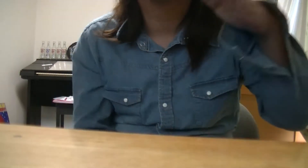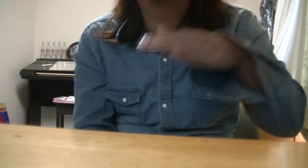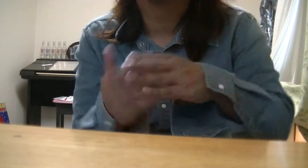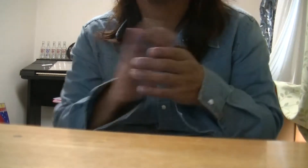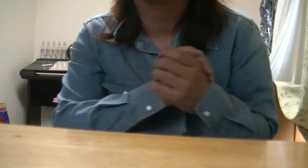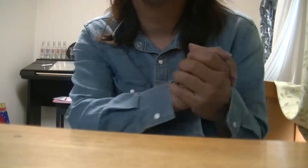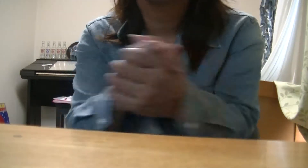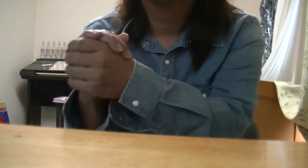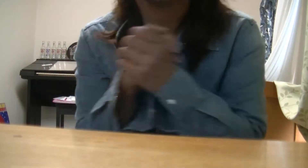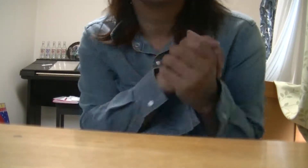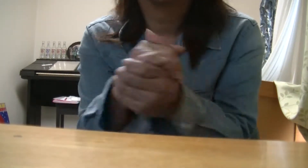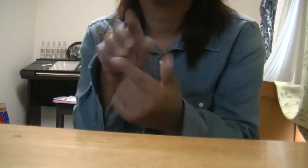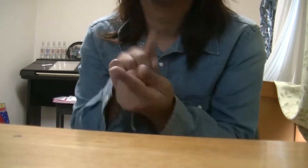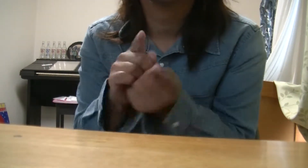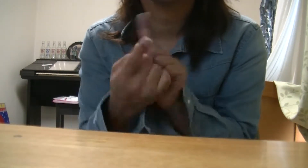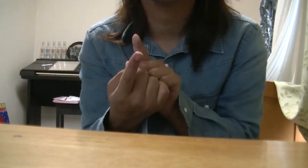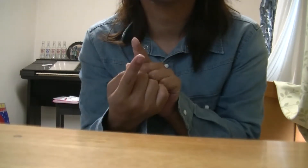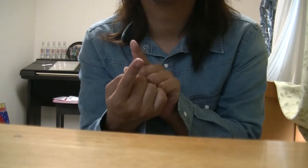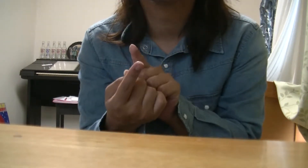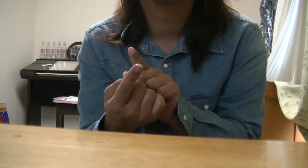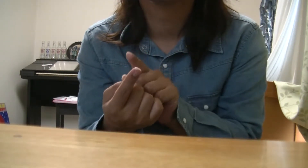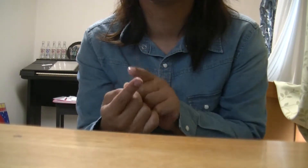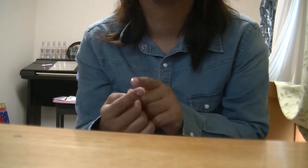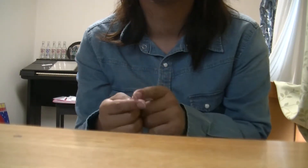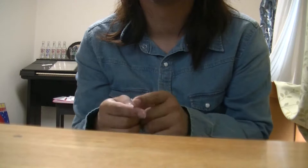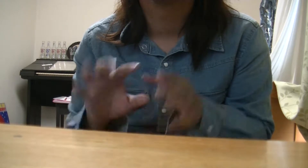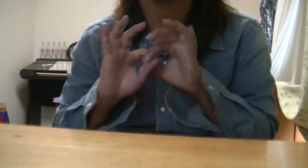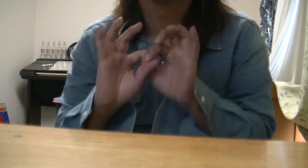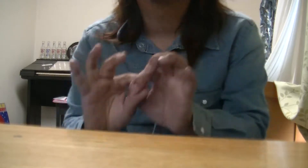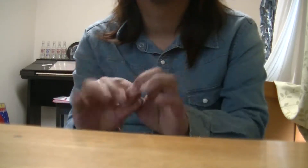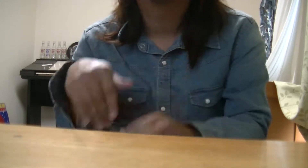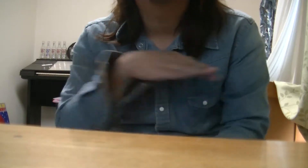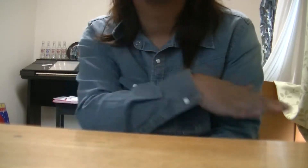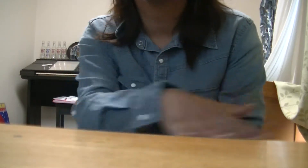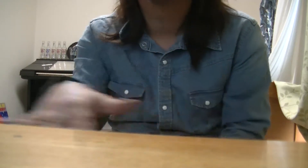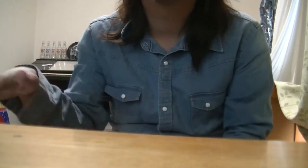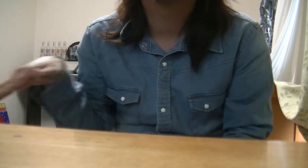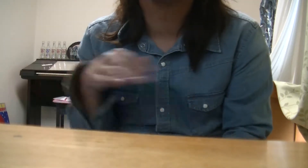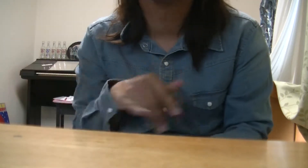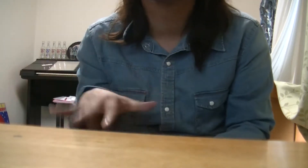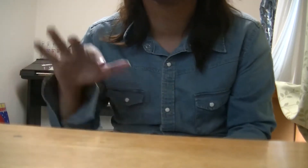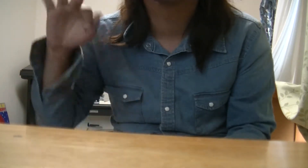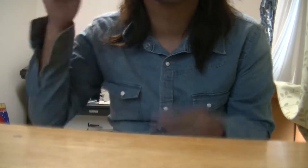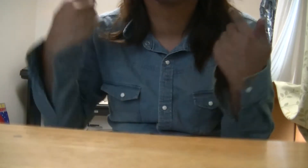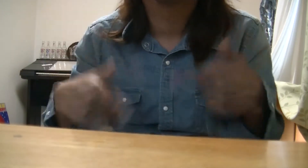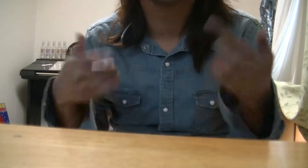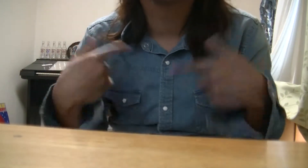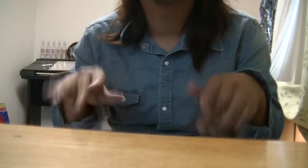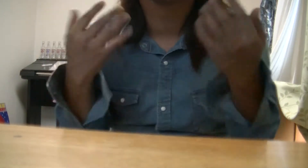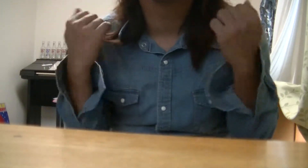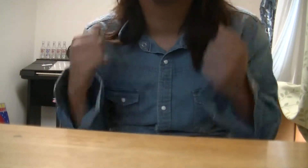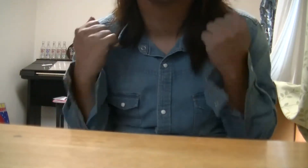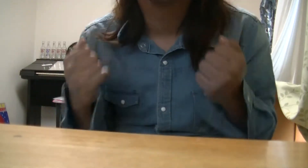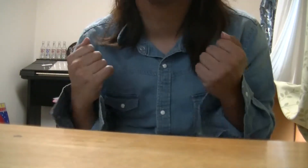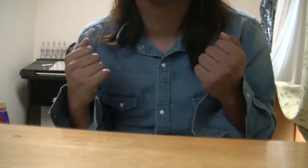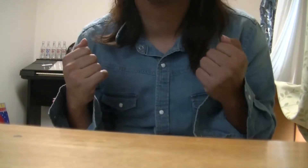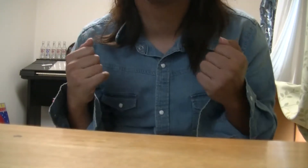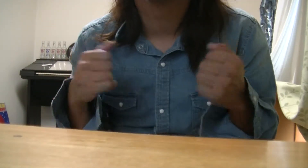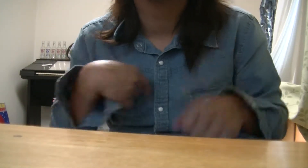に変わっていき、やがてみんながまたいつものはつらつとしたエネルギーで働き